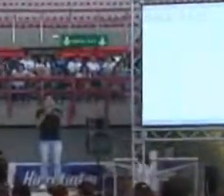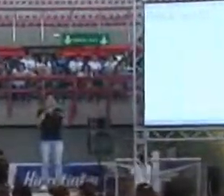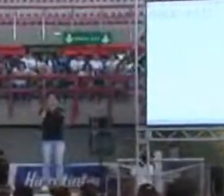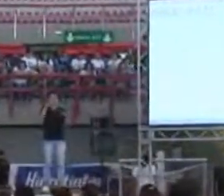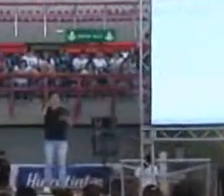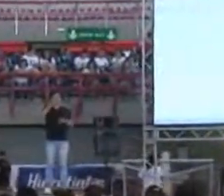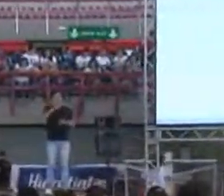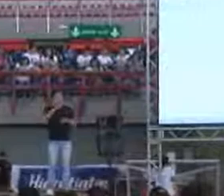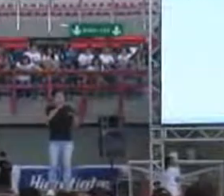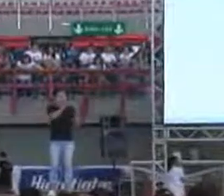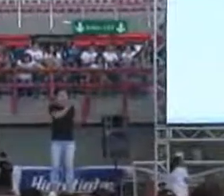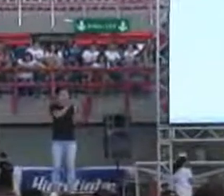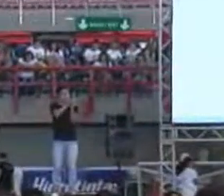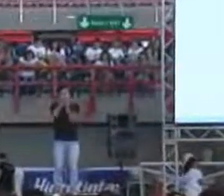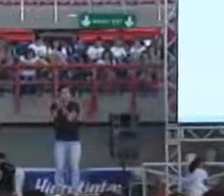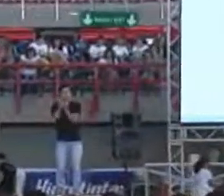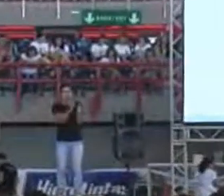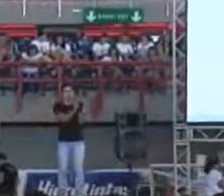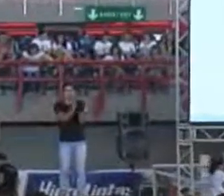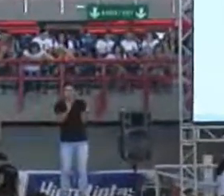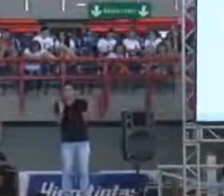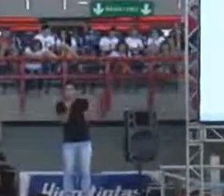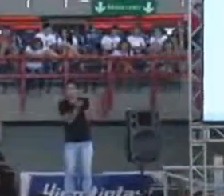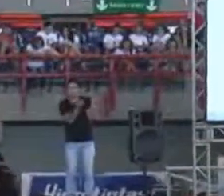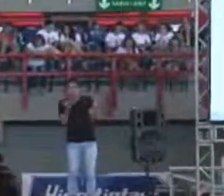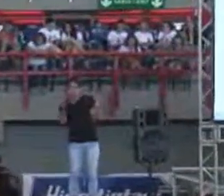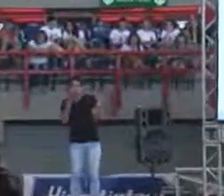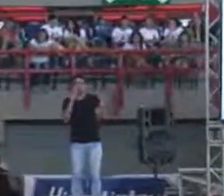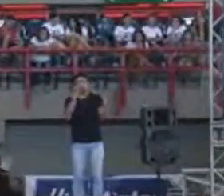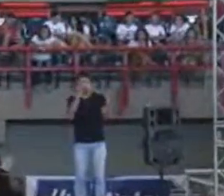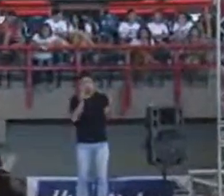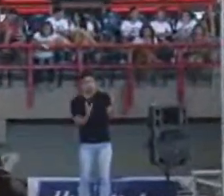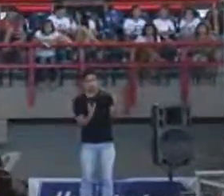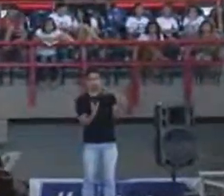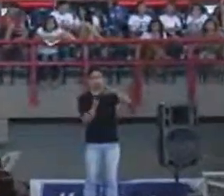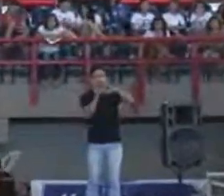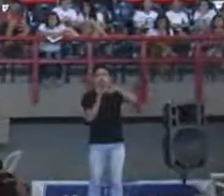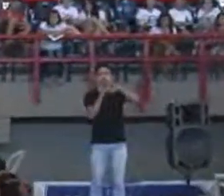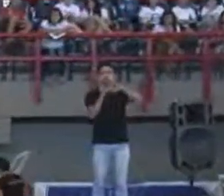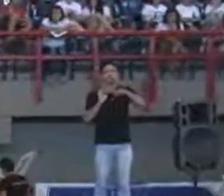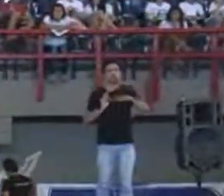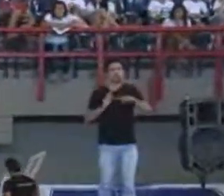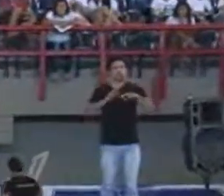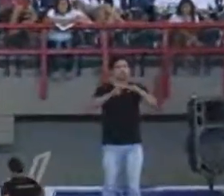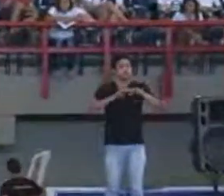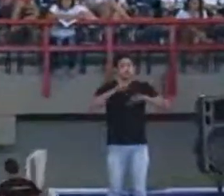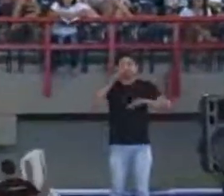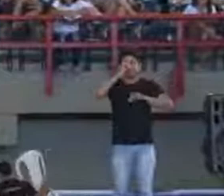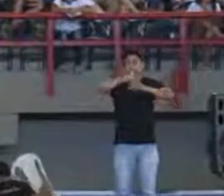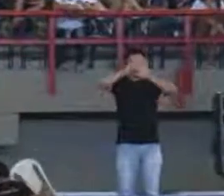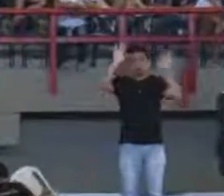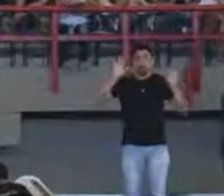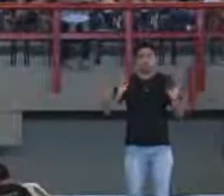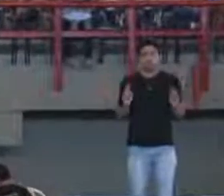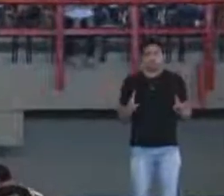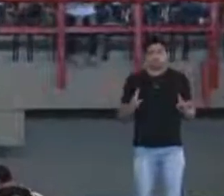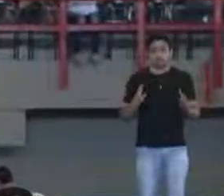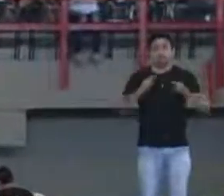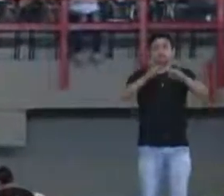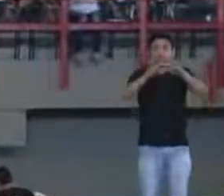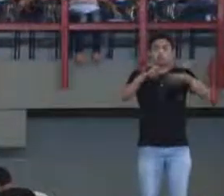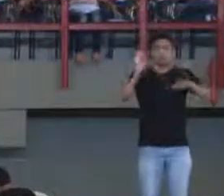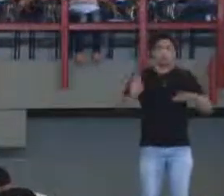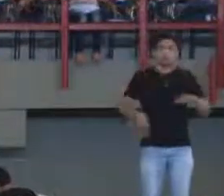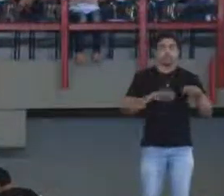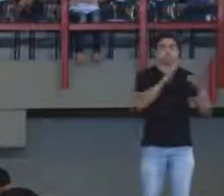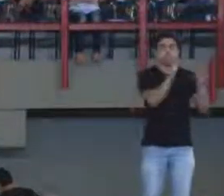somar e dividir pela quantidade de termos que você está avaliando. Então, ficou claro para todo mundo? Era somar os